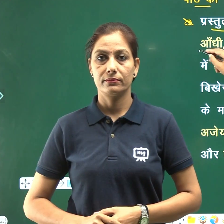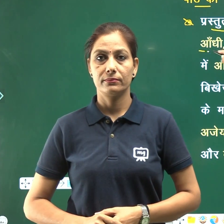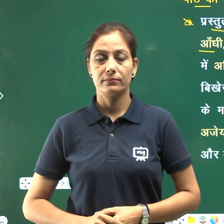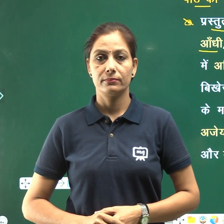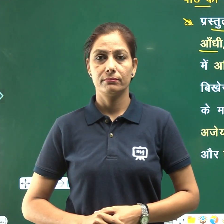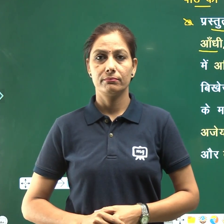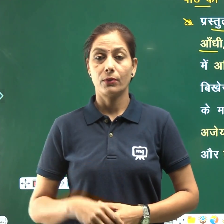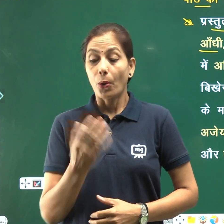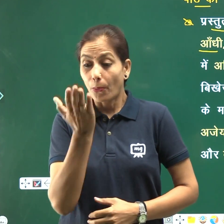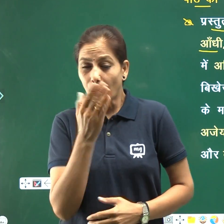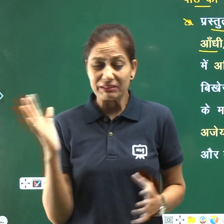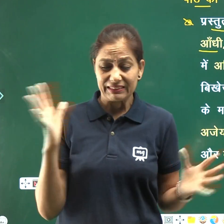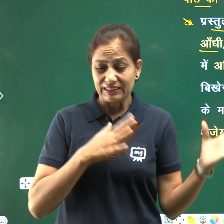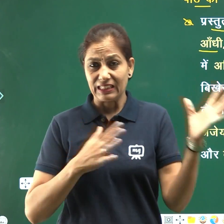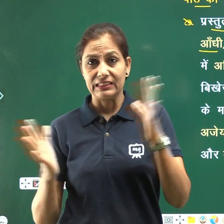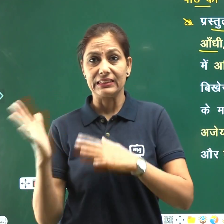आंधी,